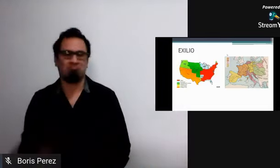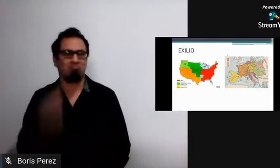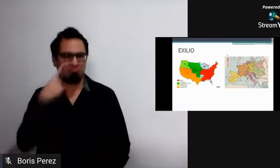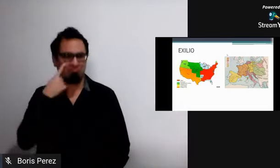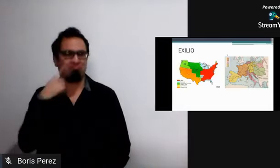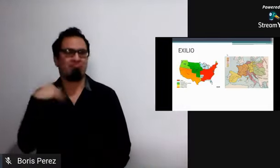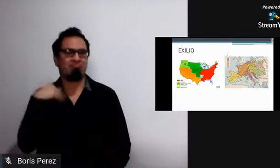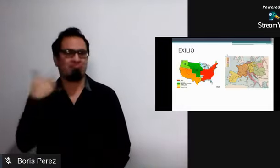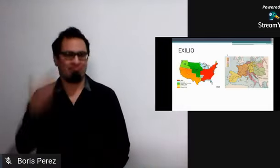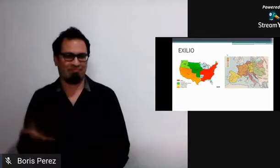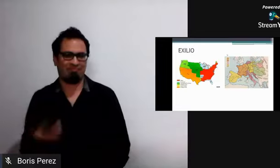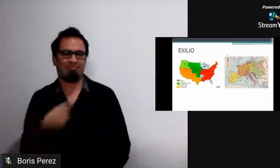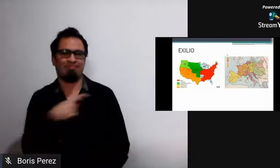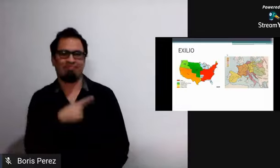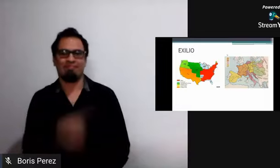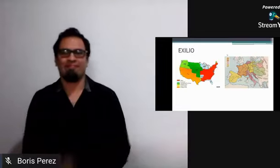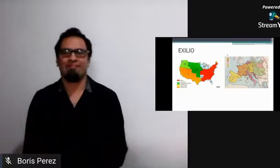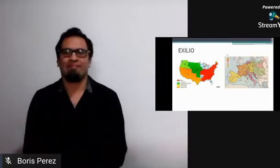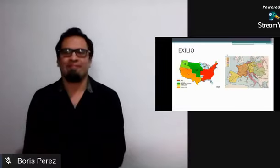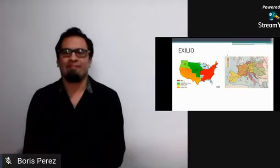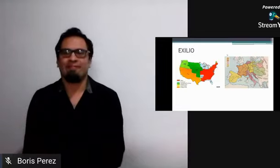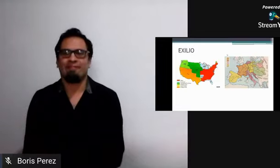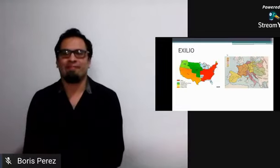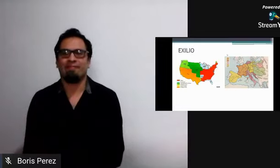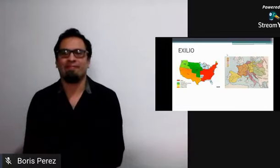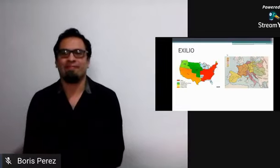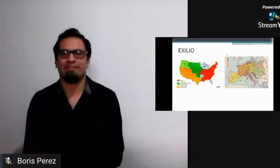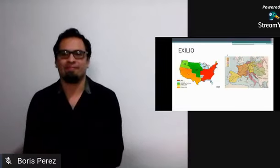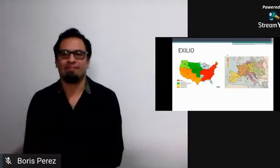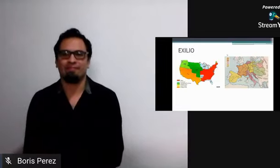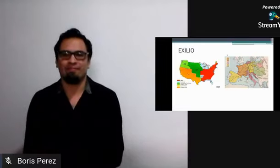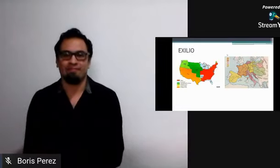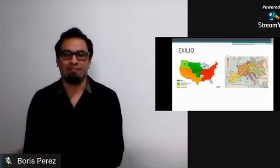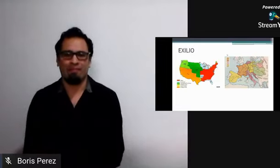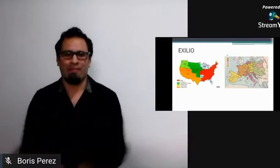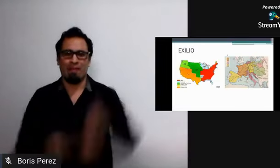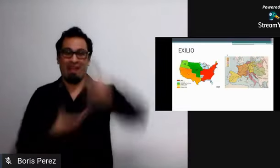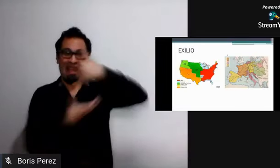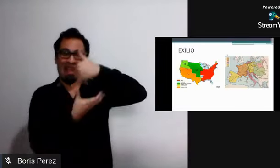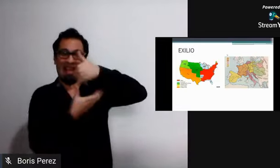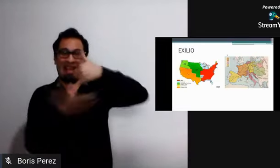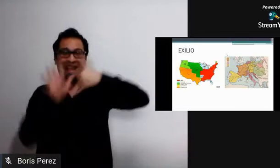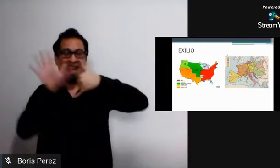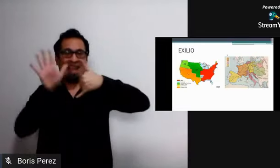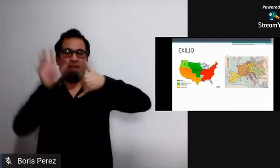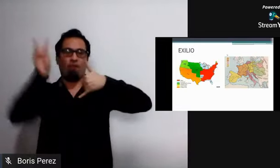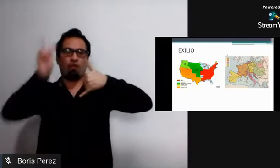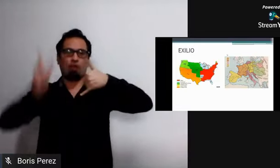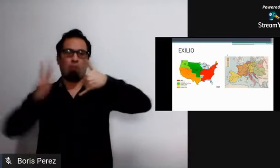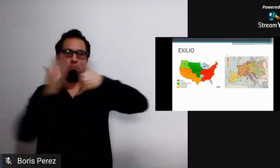territorio, aquí actualmente Colombia, el territorio de la Gran Colombia. Siguiente.